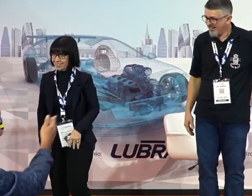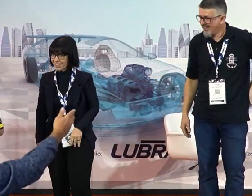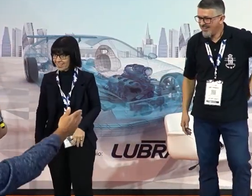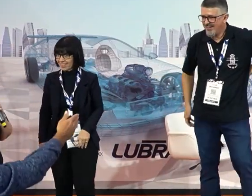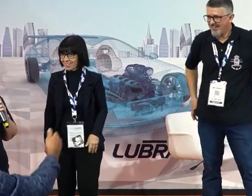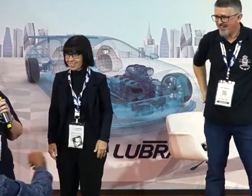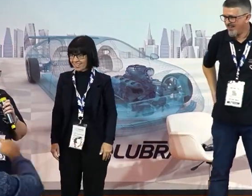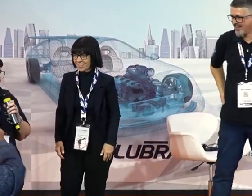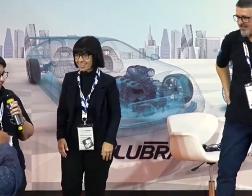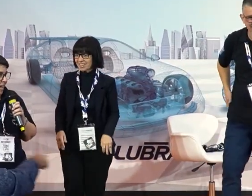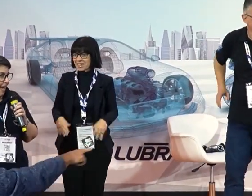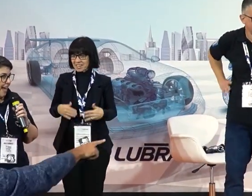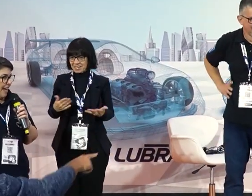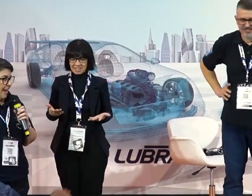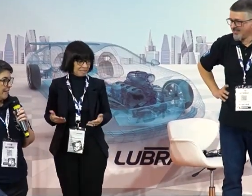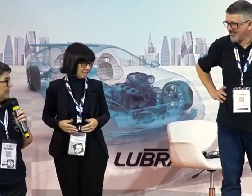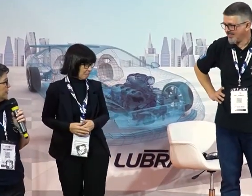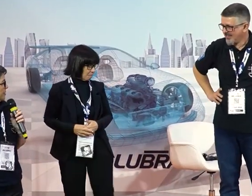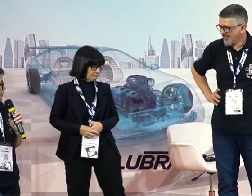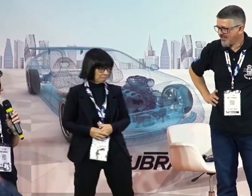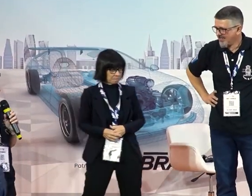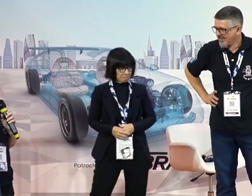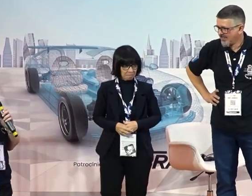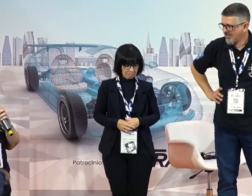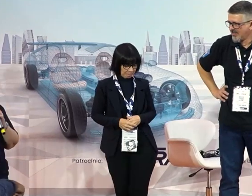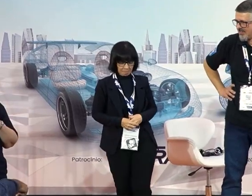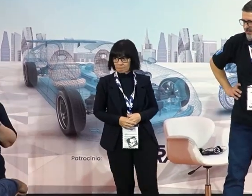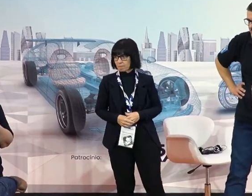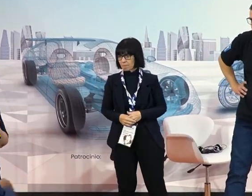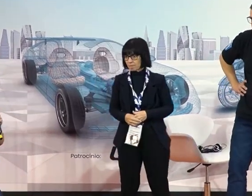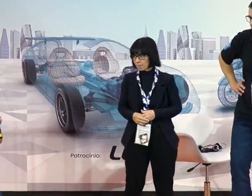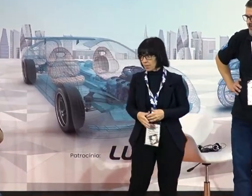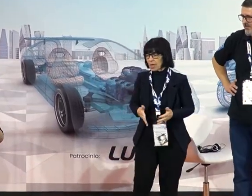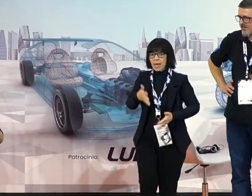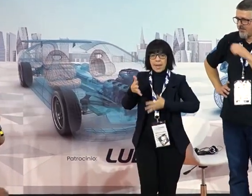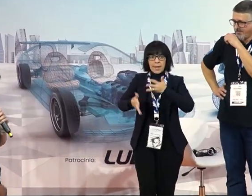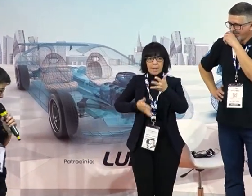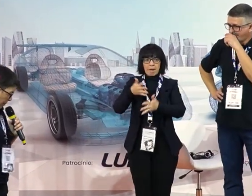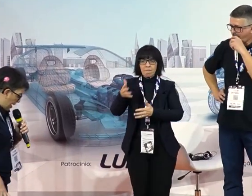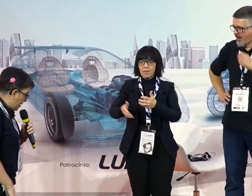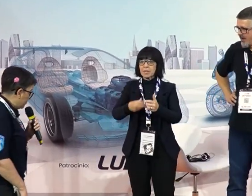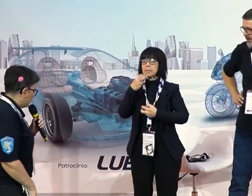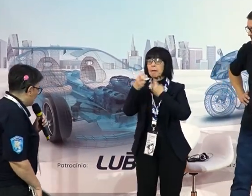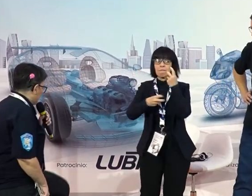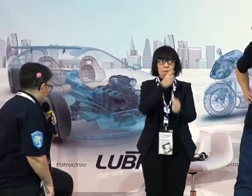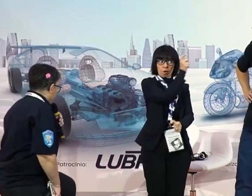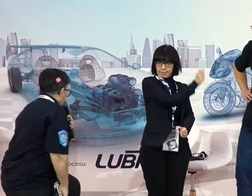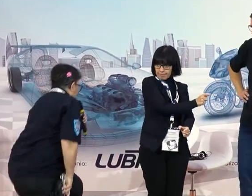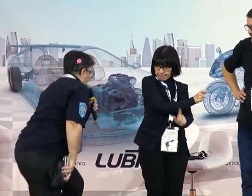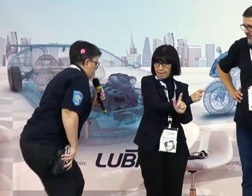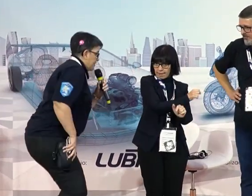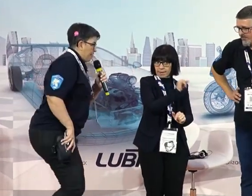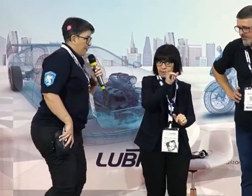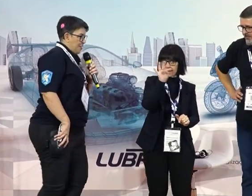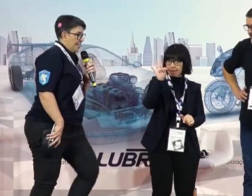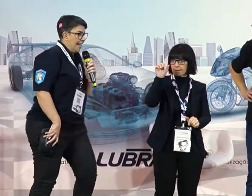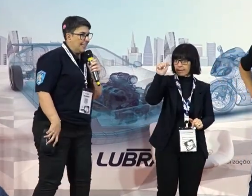então eu fiz a voz do Itamar eu fiz a voz dele